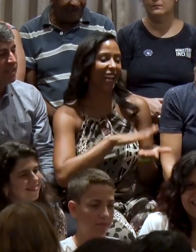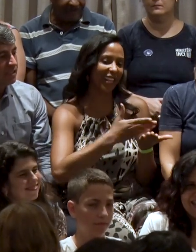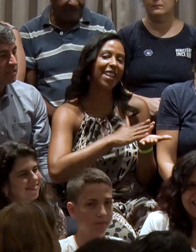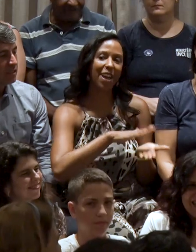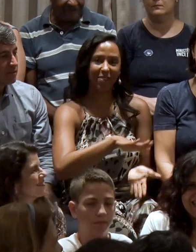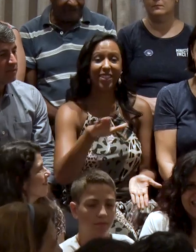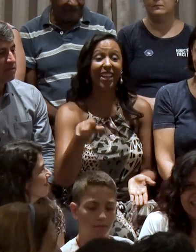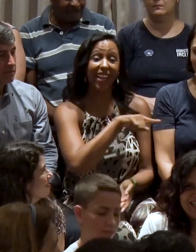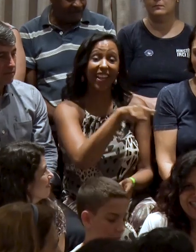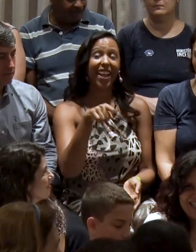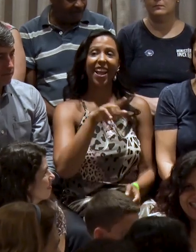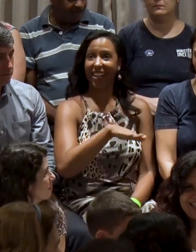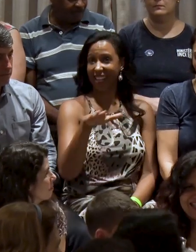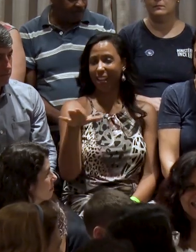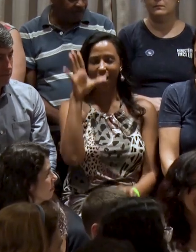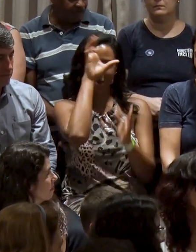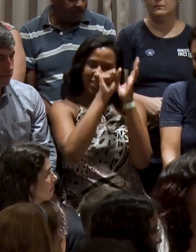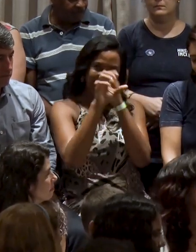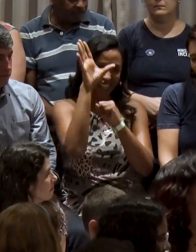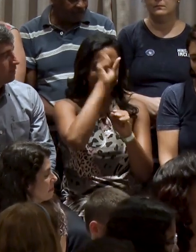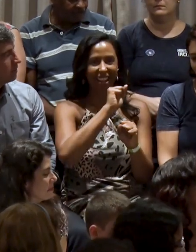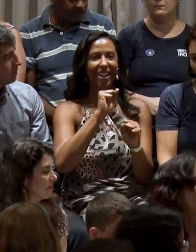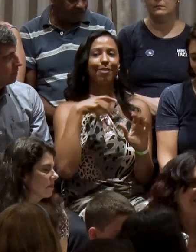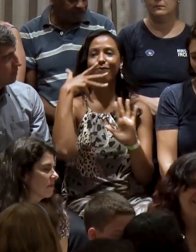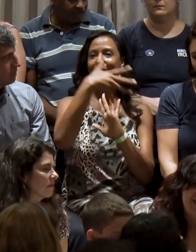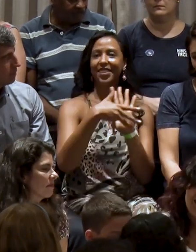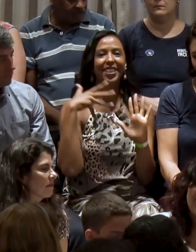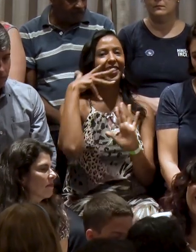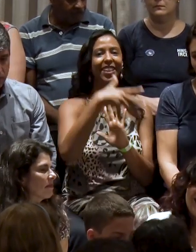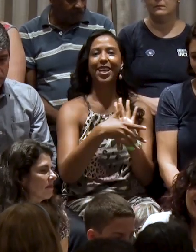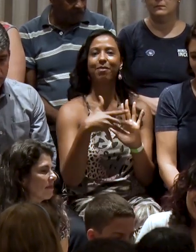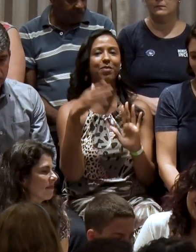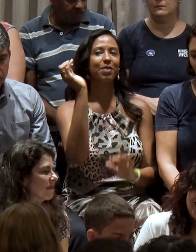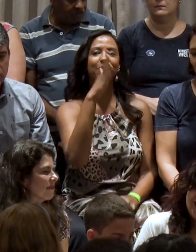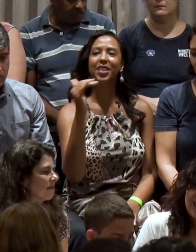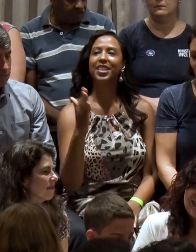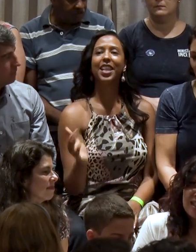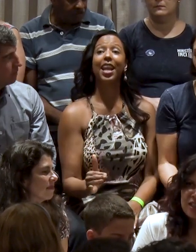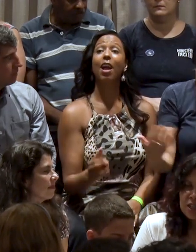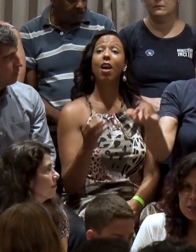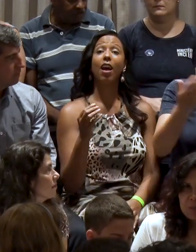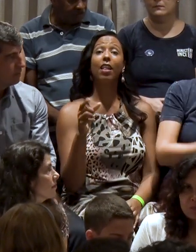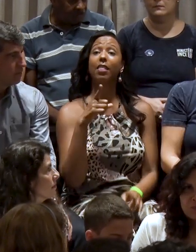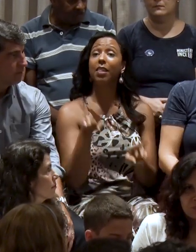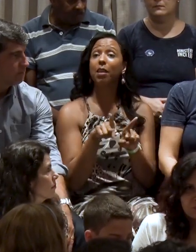verdade. Todas as nossas crianças aprendendo a língua de sinais brasileira, podendo ajudar, podendo receber também as